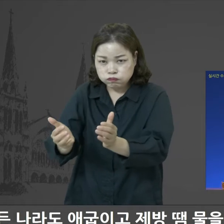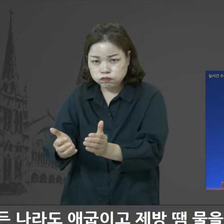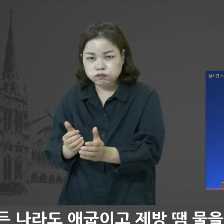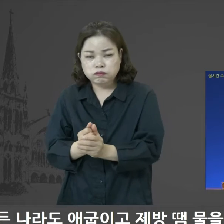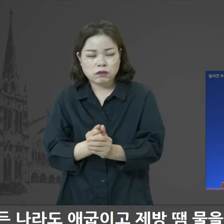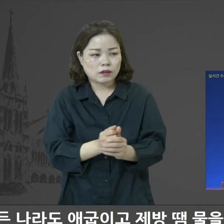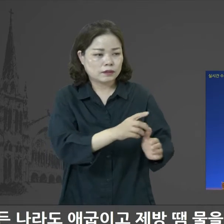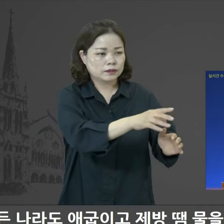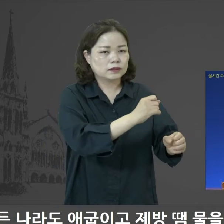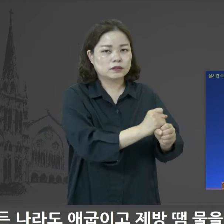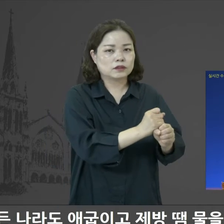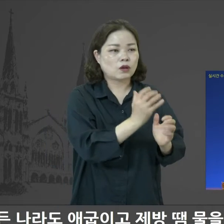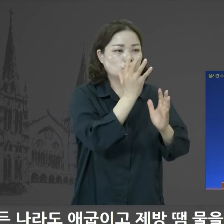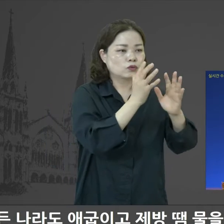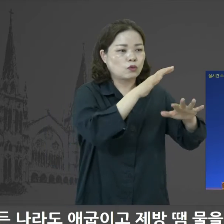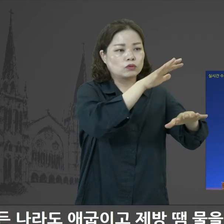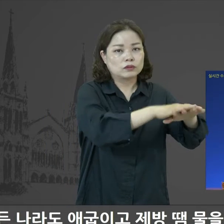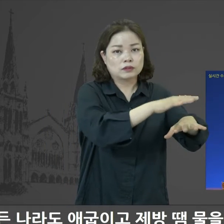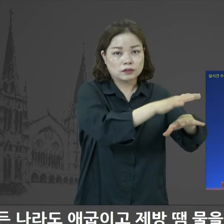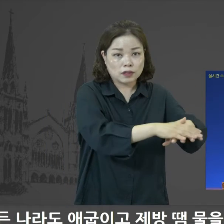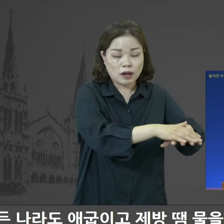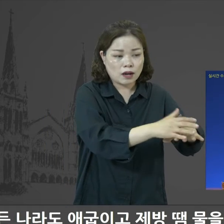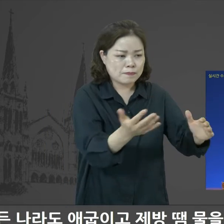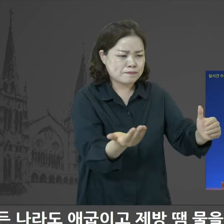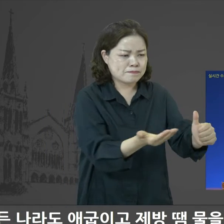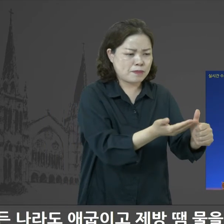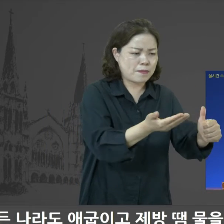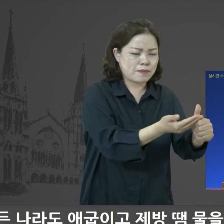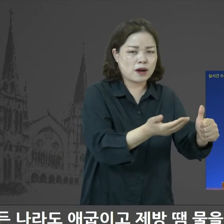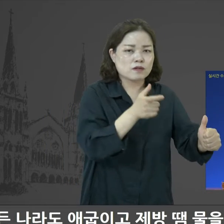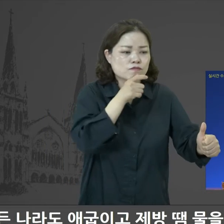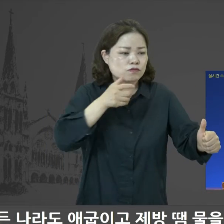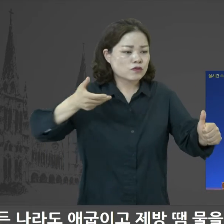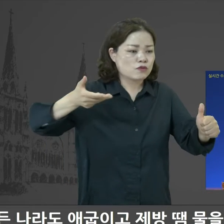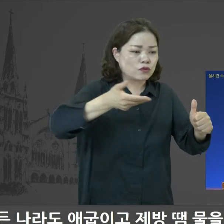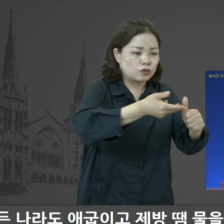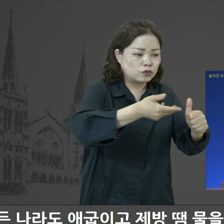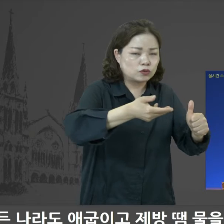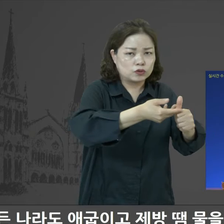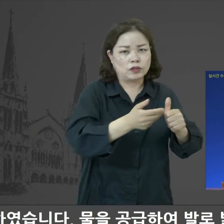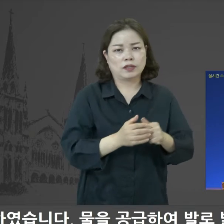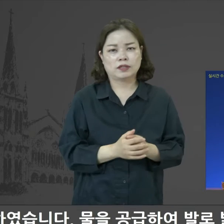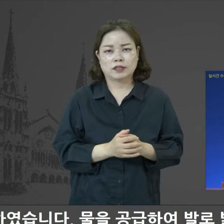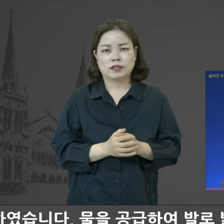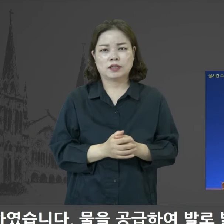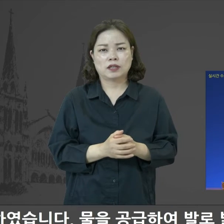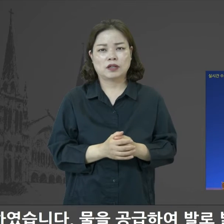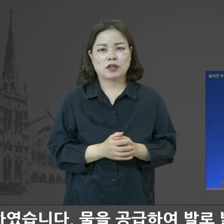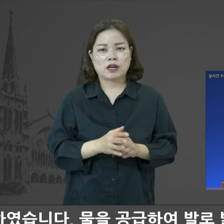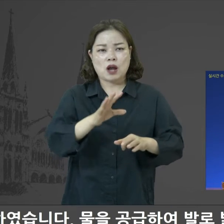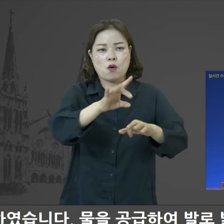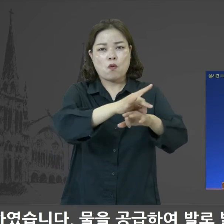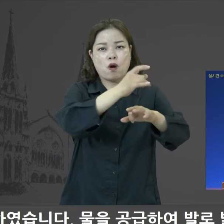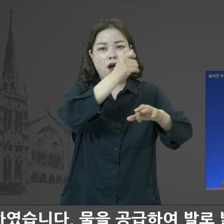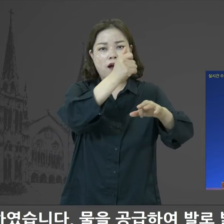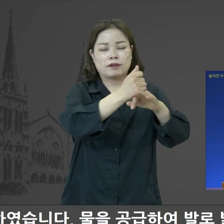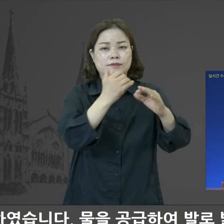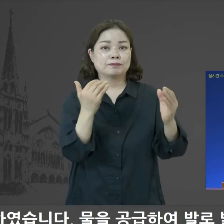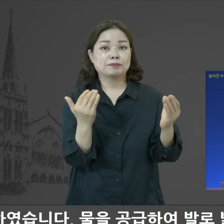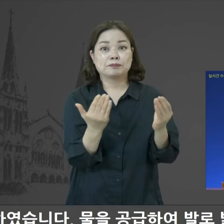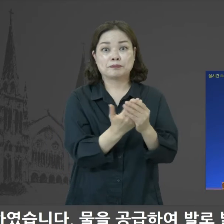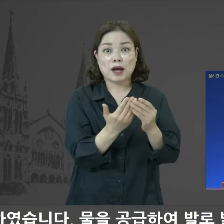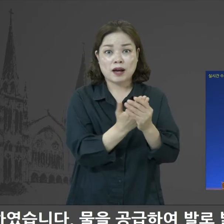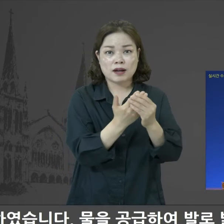짓는 것입니다. 뿐만 아닙니다. 애굽의 장구한 역사를 살펴봐도 역시 한 왕조의